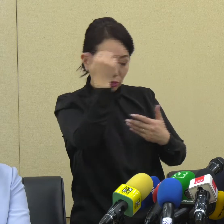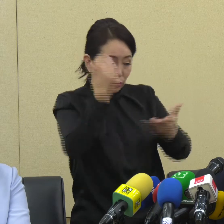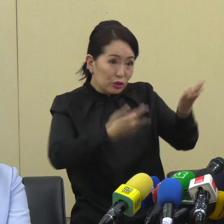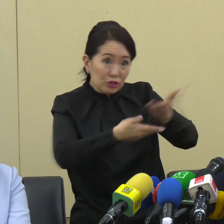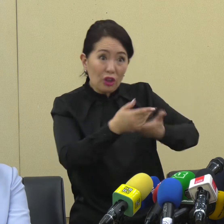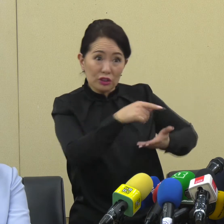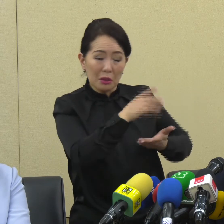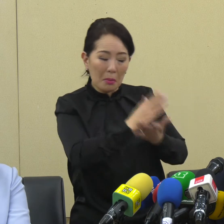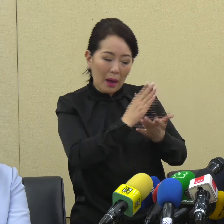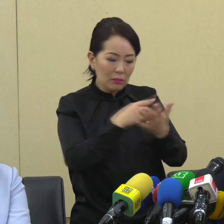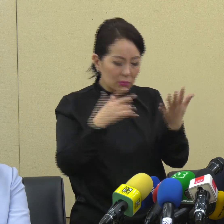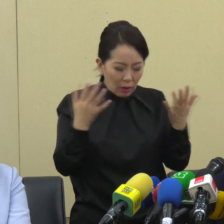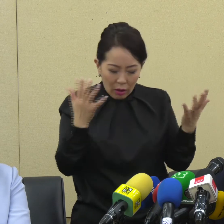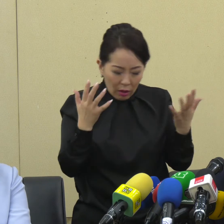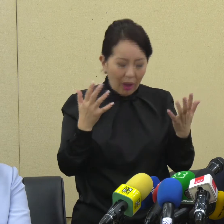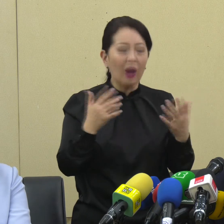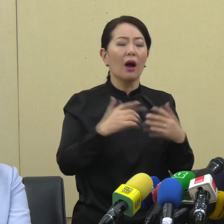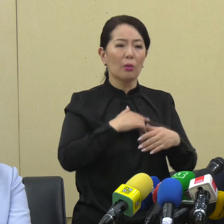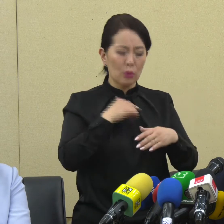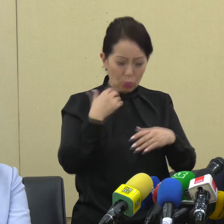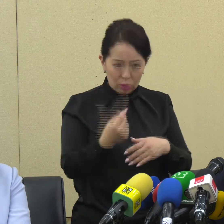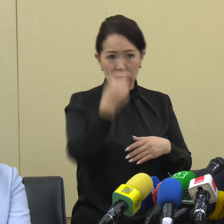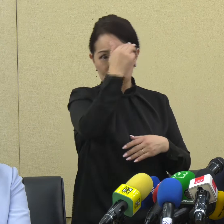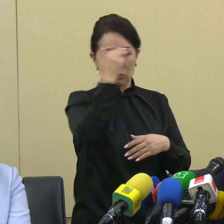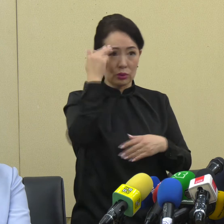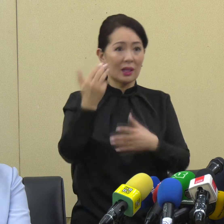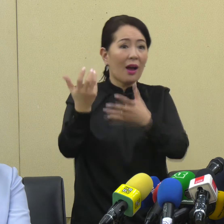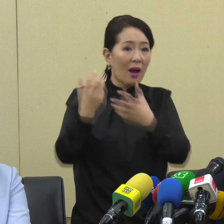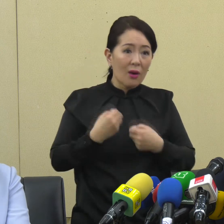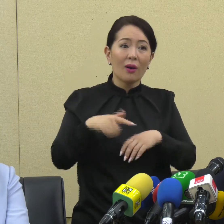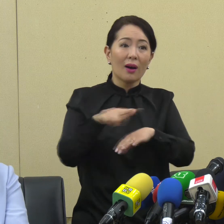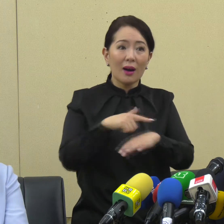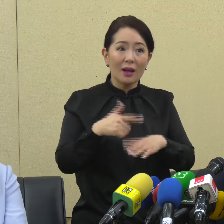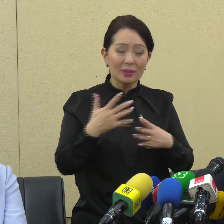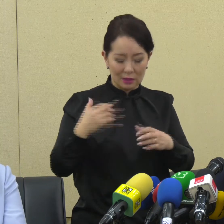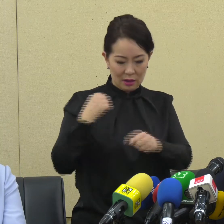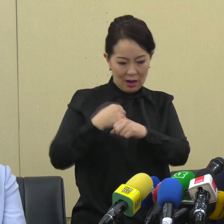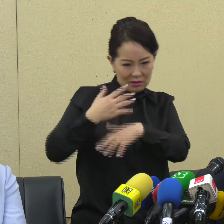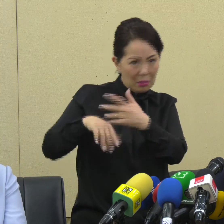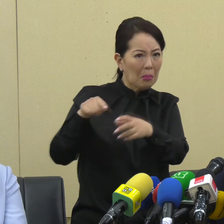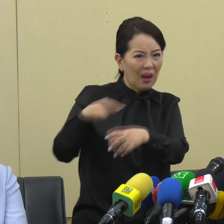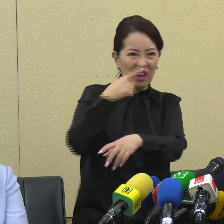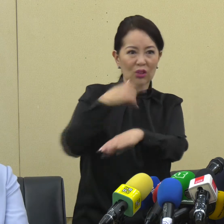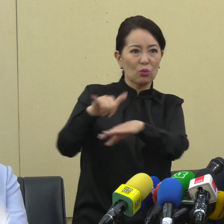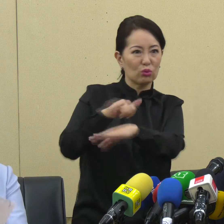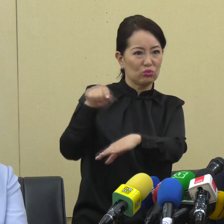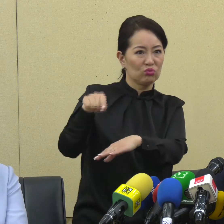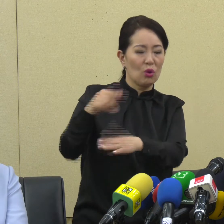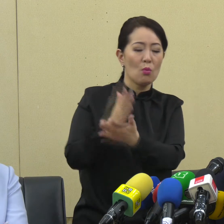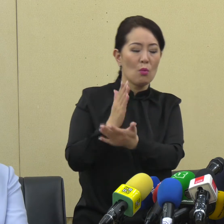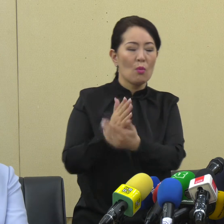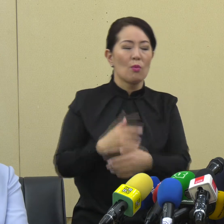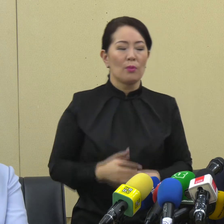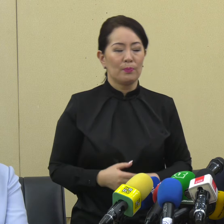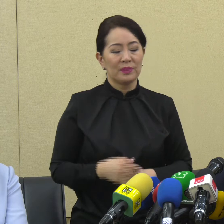туршлага солилцдог. Тийм учраас үндсэн яг туршлага авч байгаа газар маань энэ одоо үйл явдал болж байгаа хятад орн байгаа. Тэгээ хятад